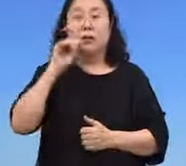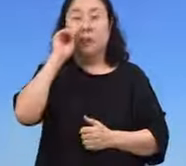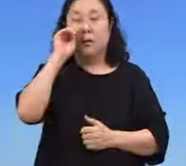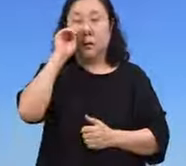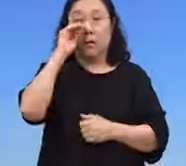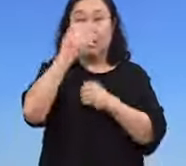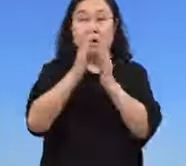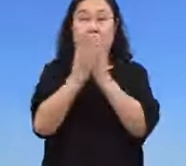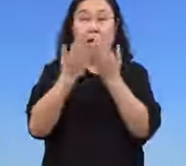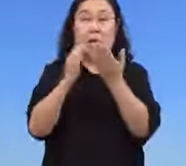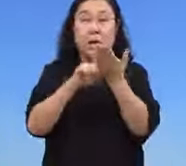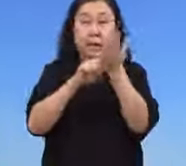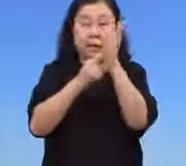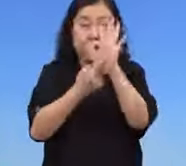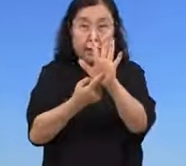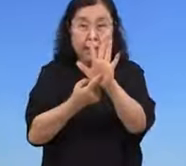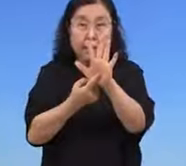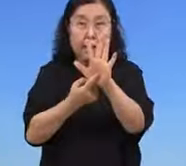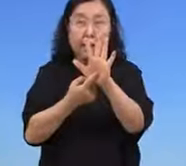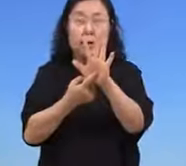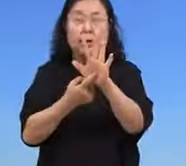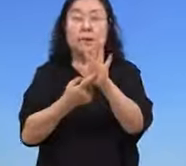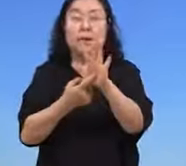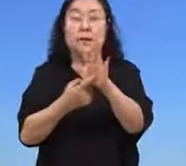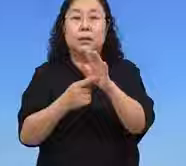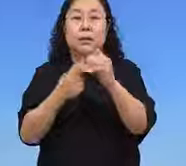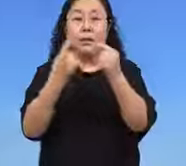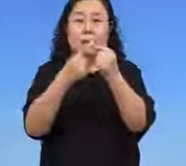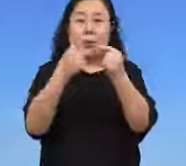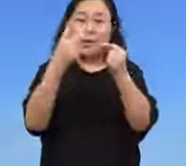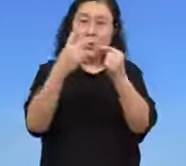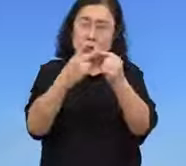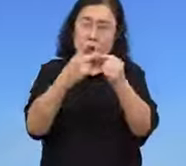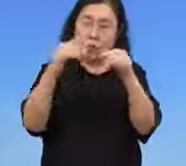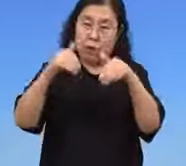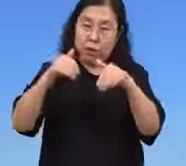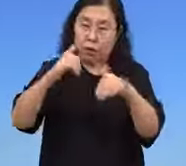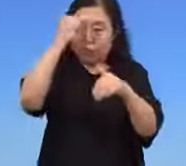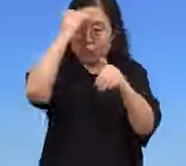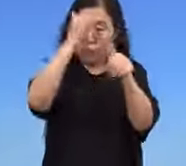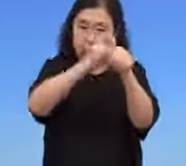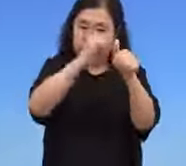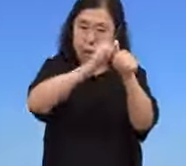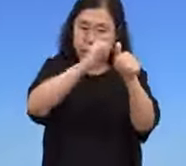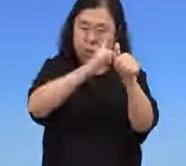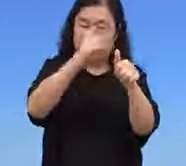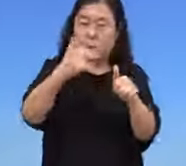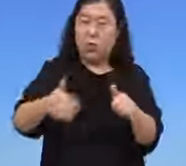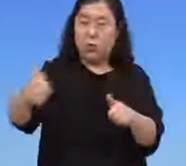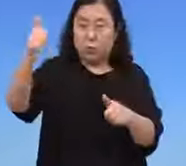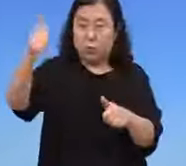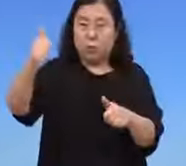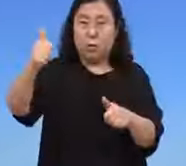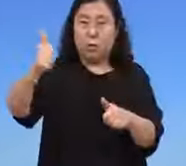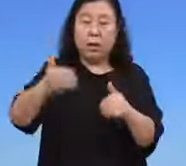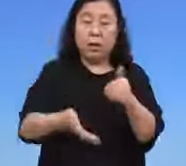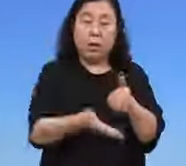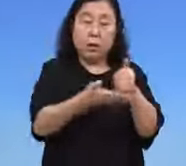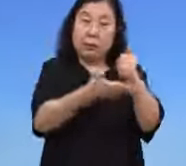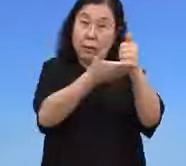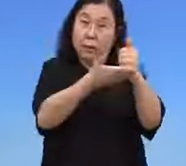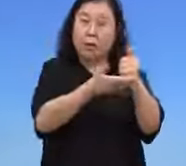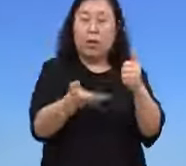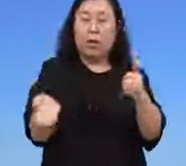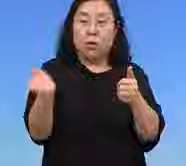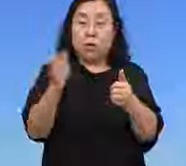여러분, 본문에 등장하는 첫 번째 종과 두 번째 종은 충성을 다해서 주님께 칭찬을 받는데, 주인에게 칭찬을 받는데,